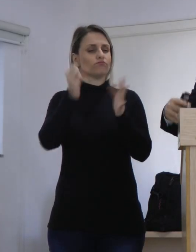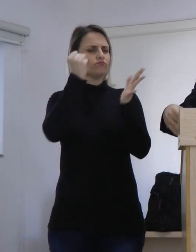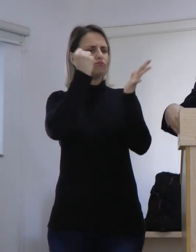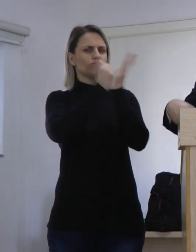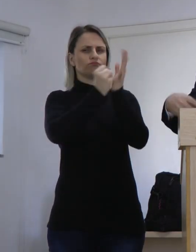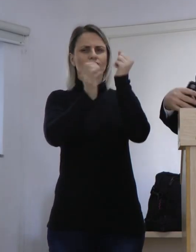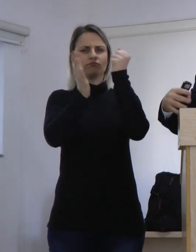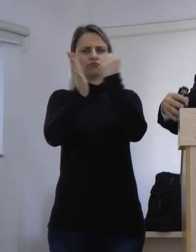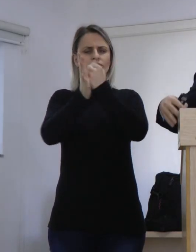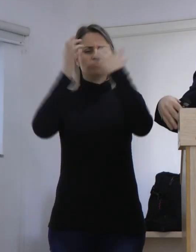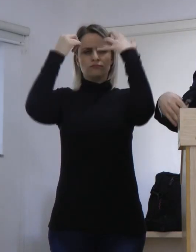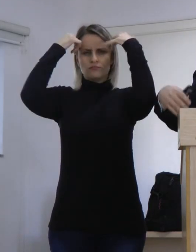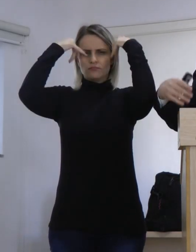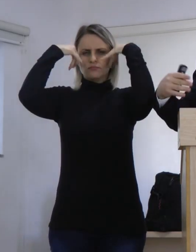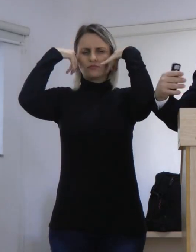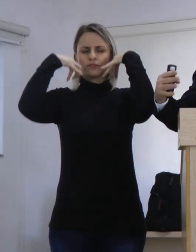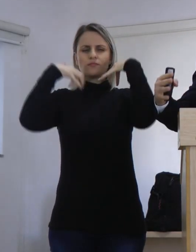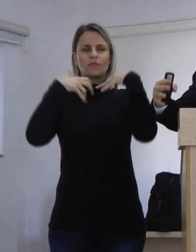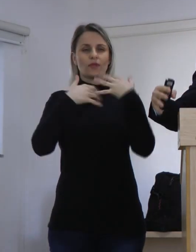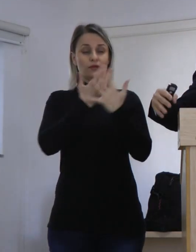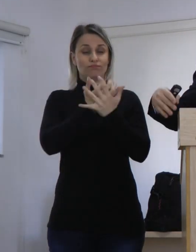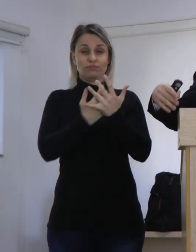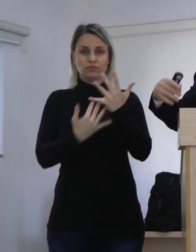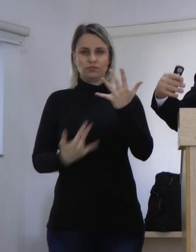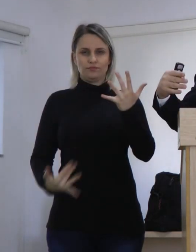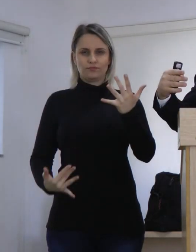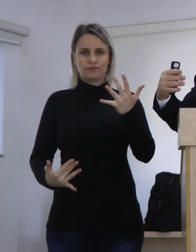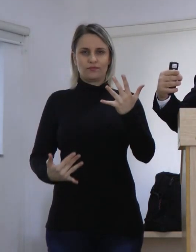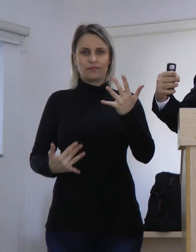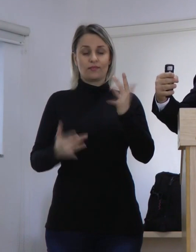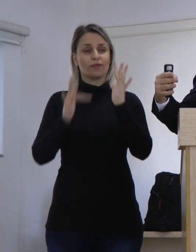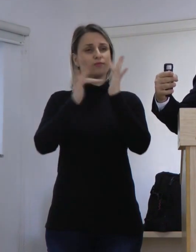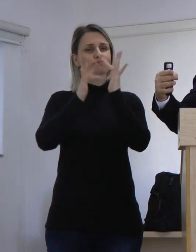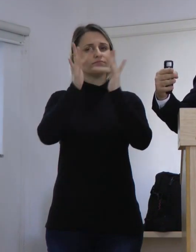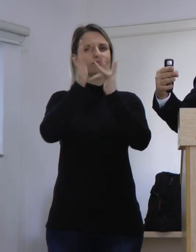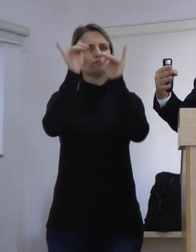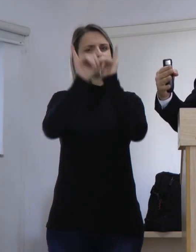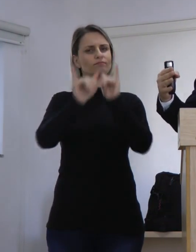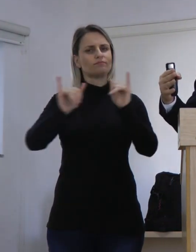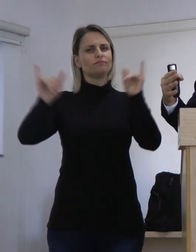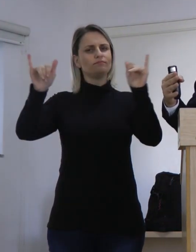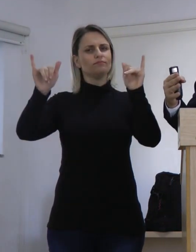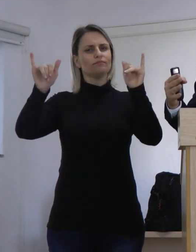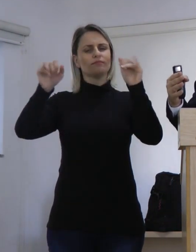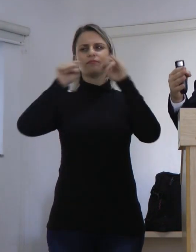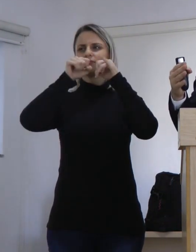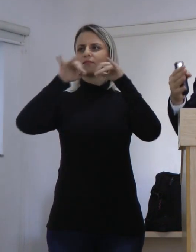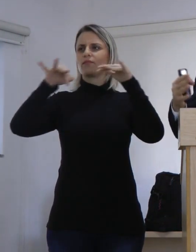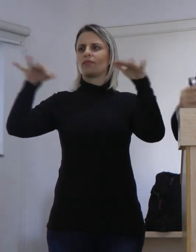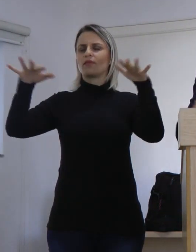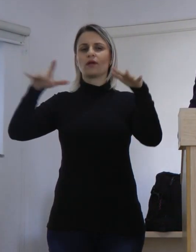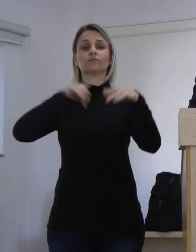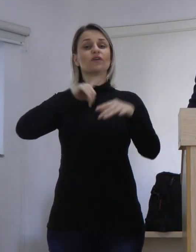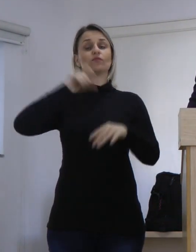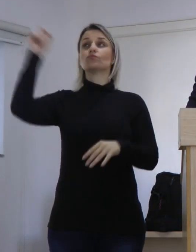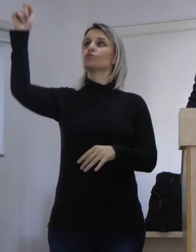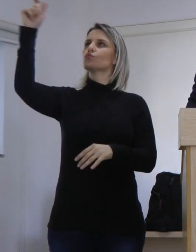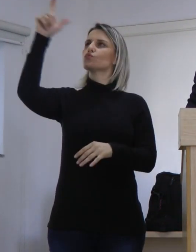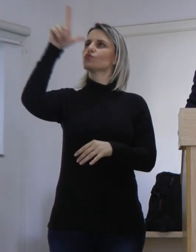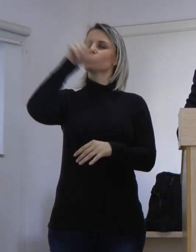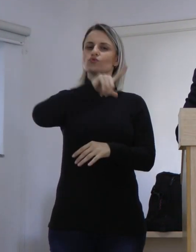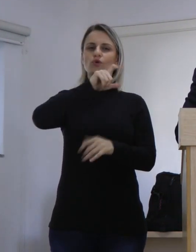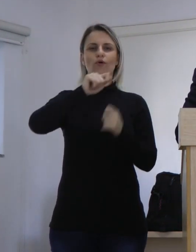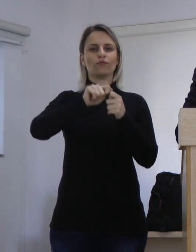faz que flua o manancial da vida vitoriosa para o mundo inteiro, com o sol da ressurreição a irradiar-se para a